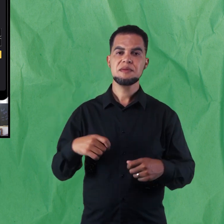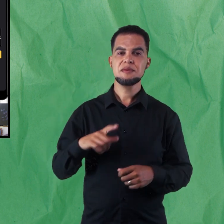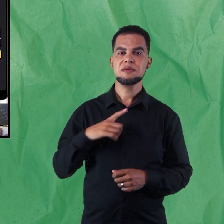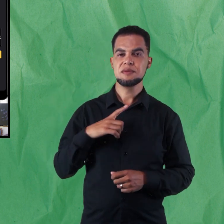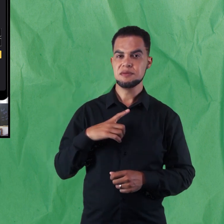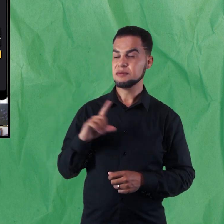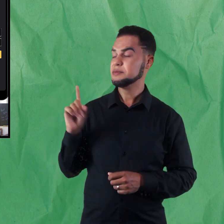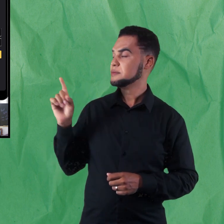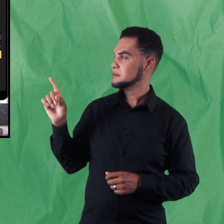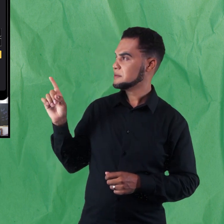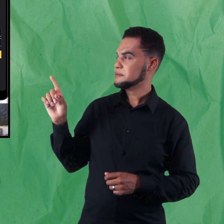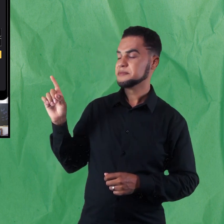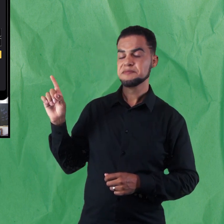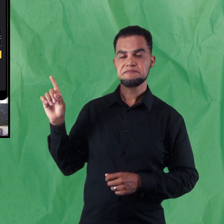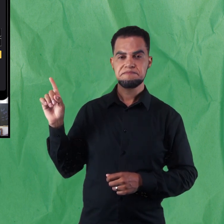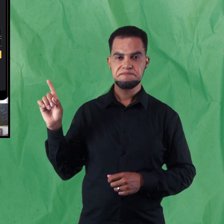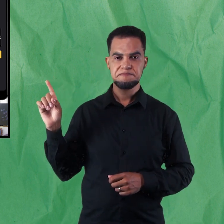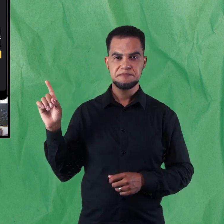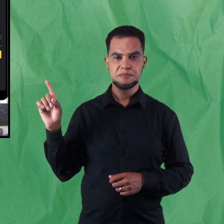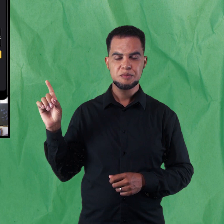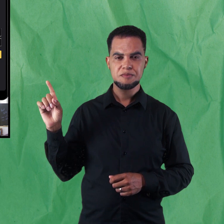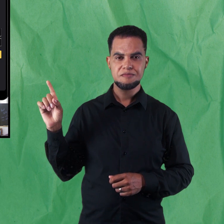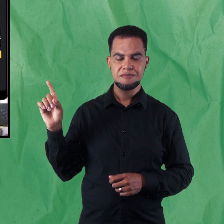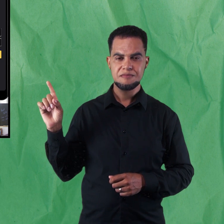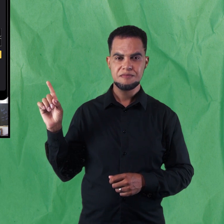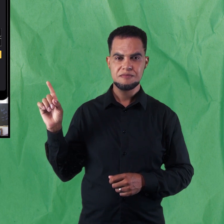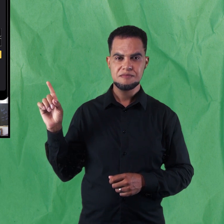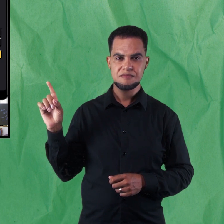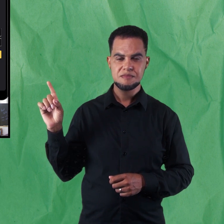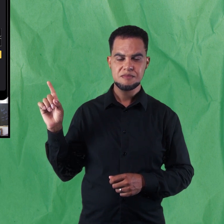o onChangeText aqui,